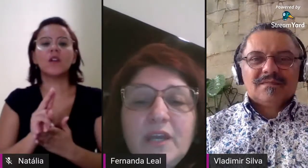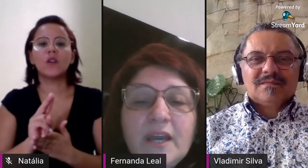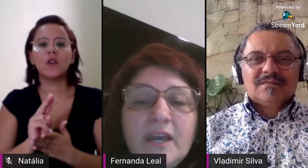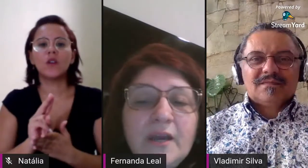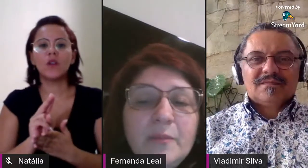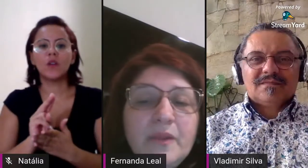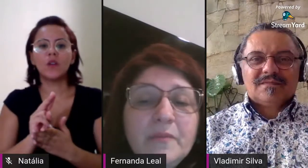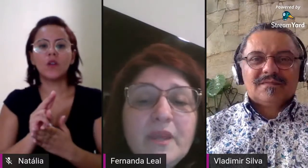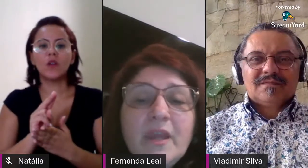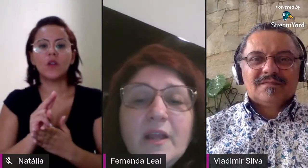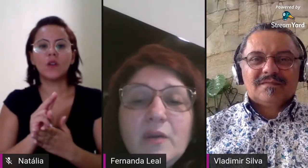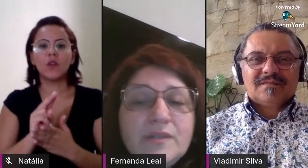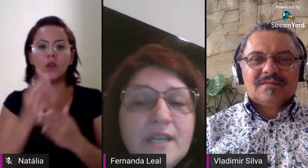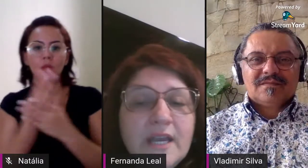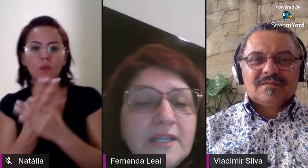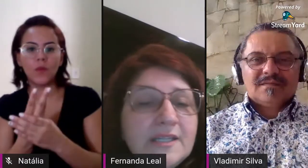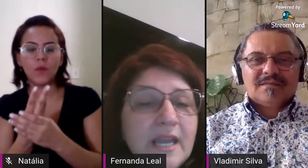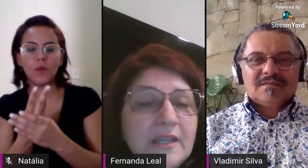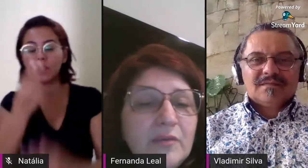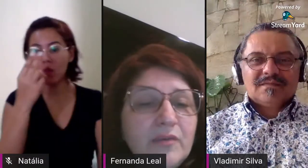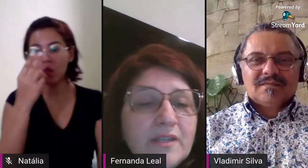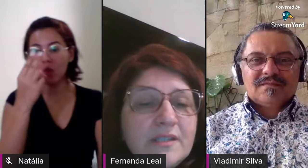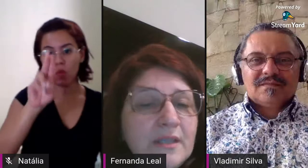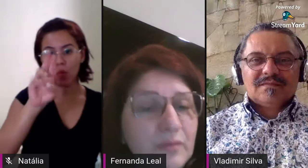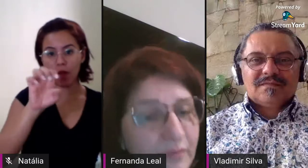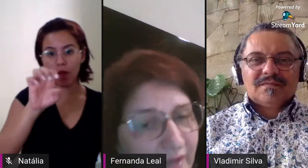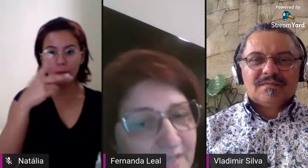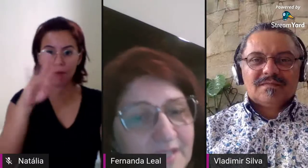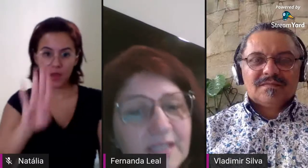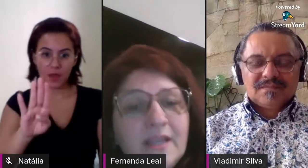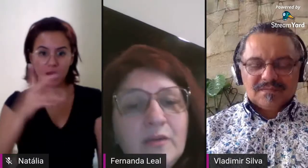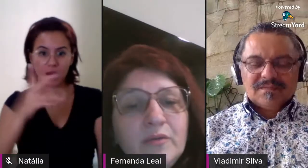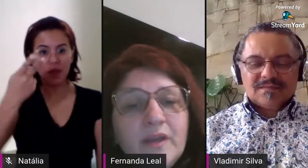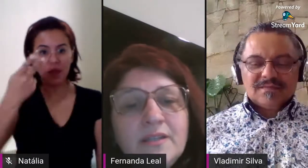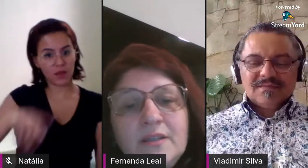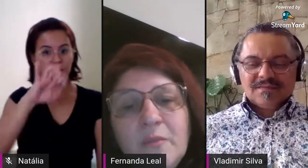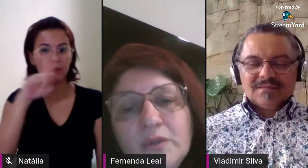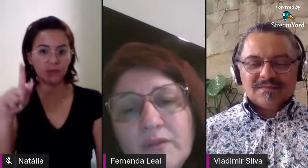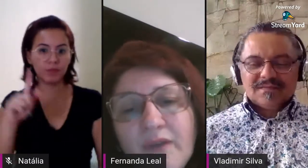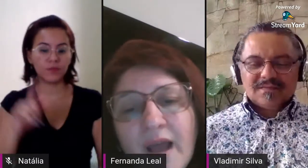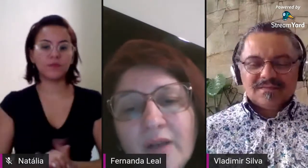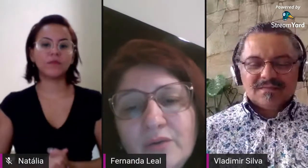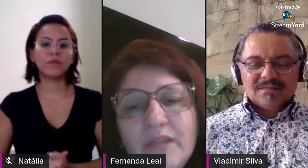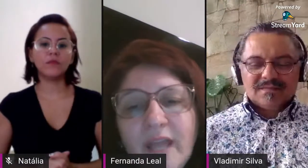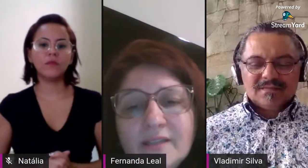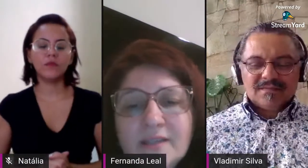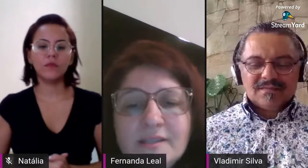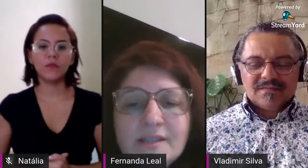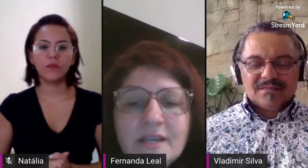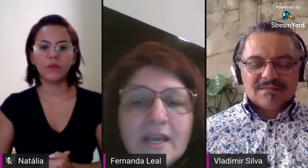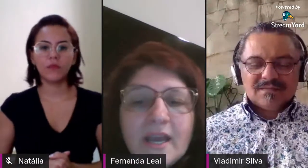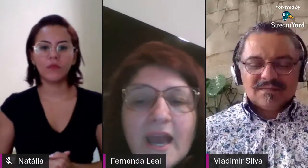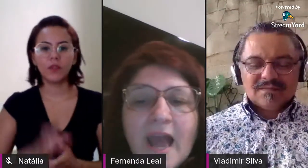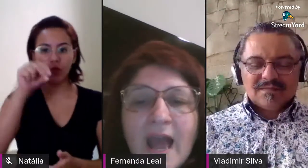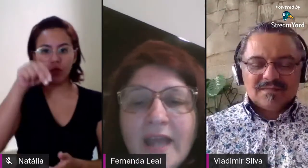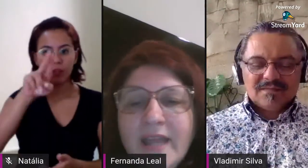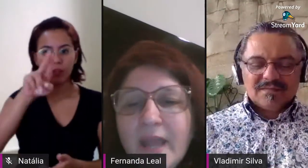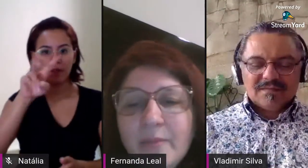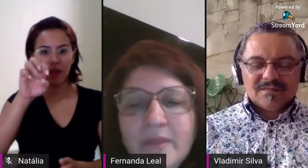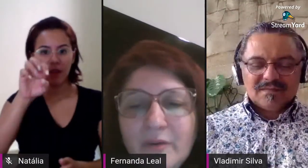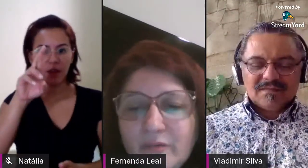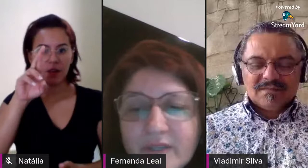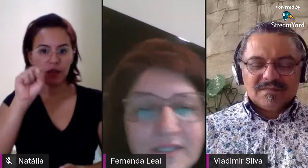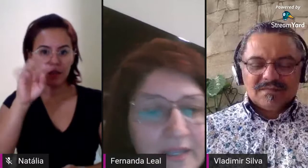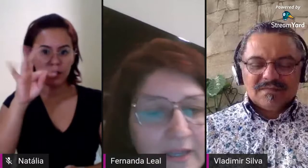Grande, Unicamp, Louisiana State University, University de Montevallo, Texas,